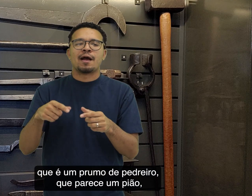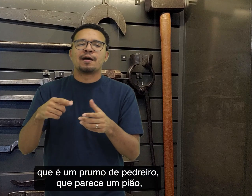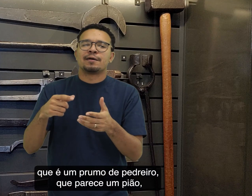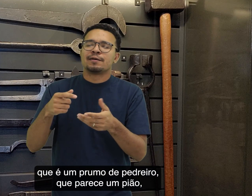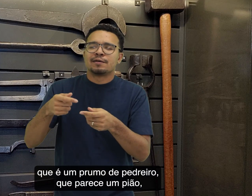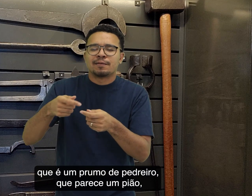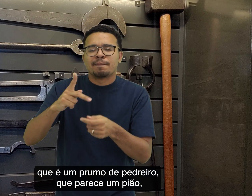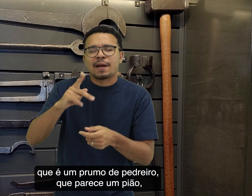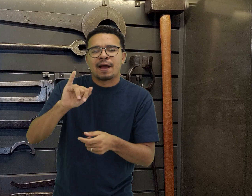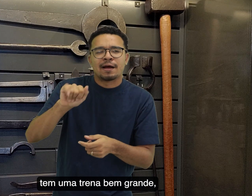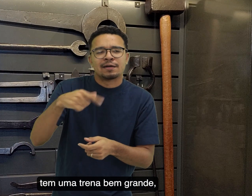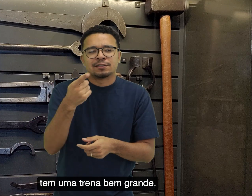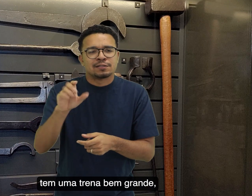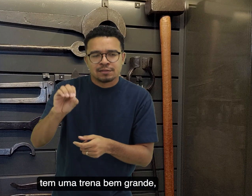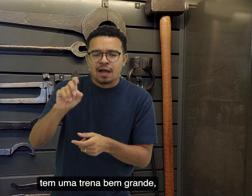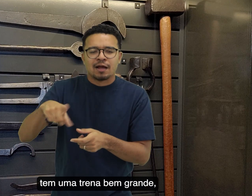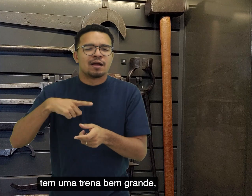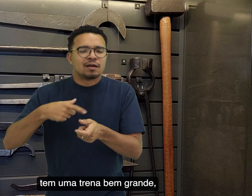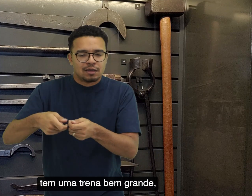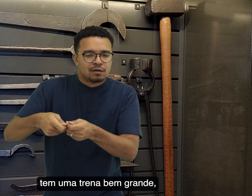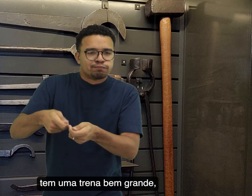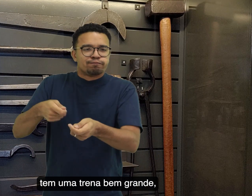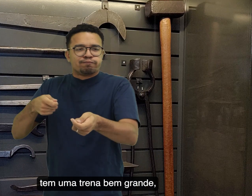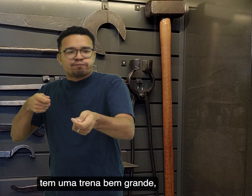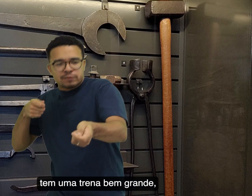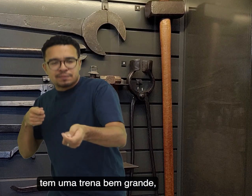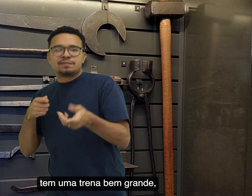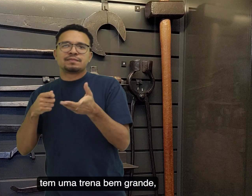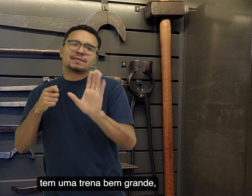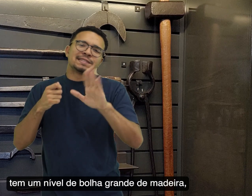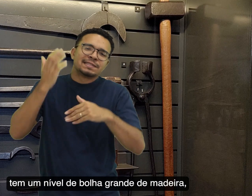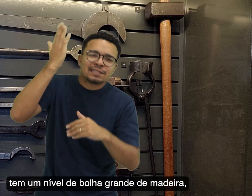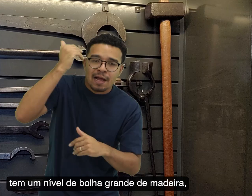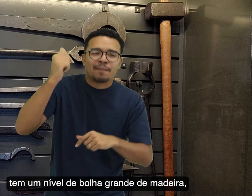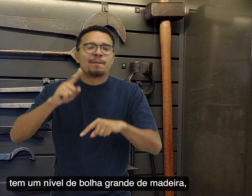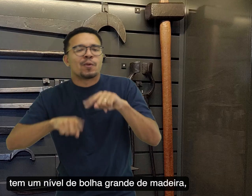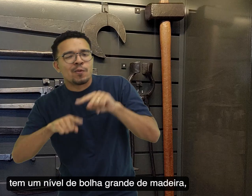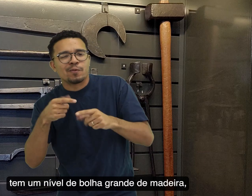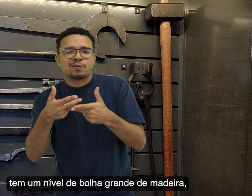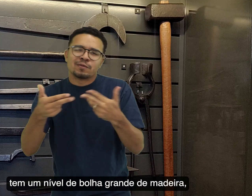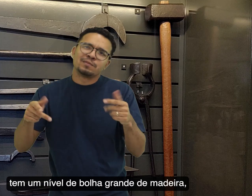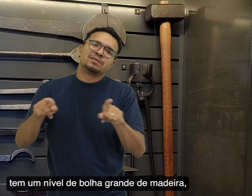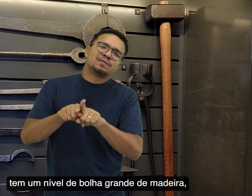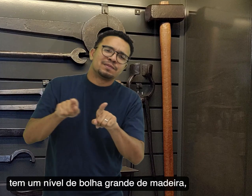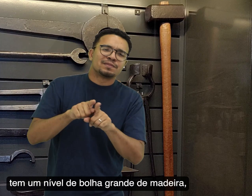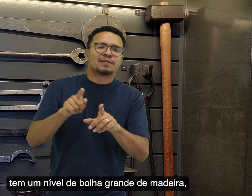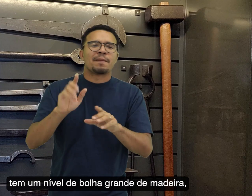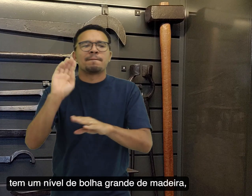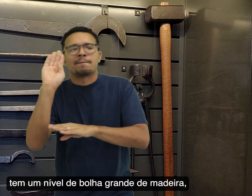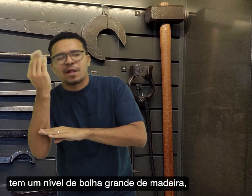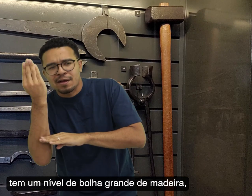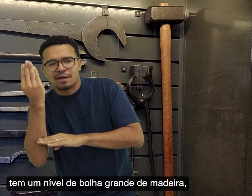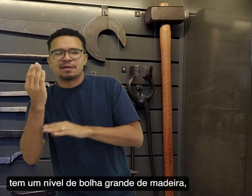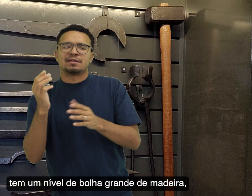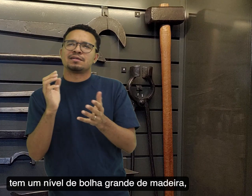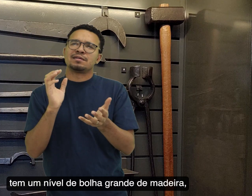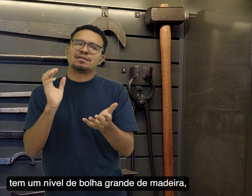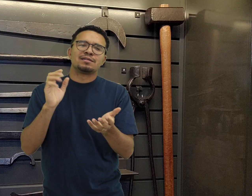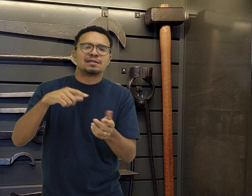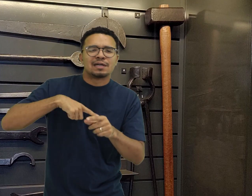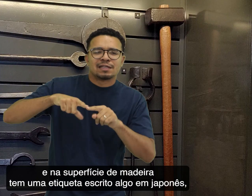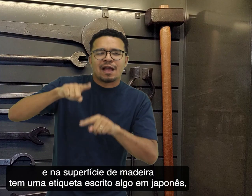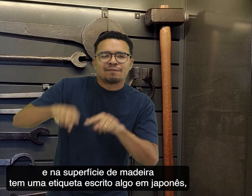tipo um peão. Tem uma trena bem grande, tem um nível de